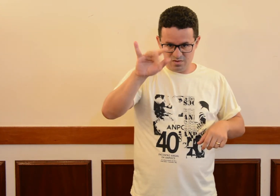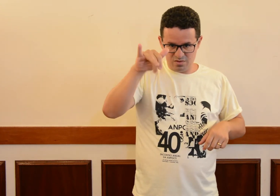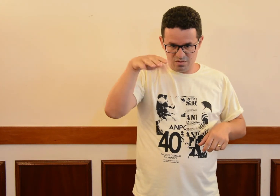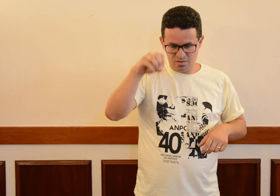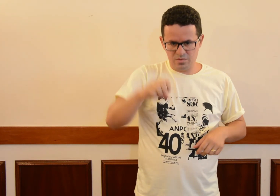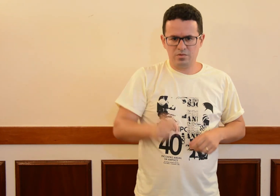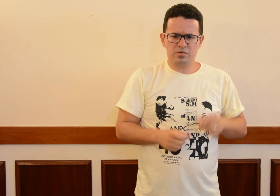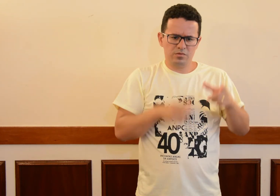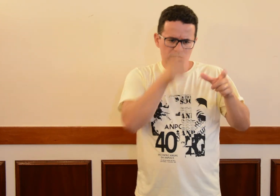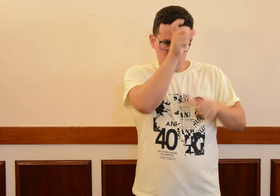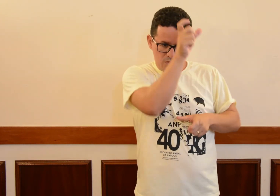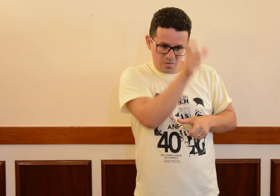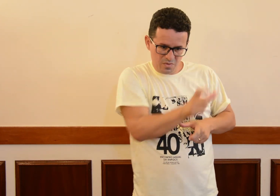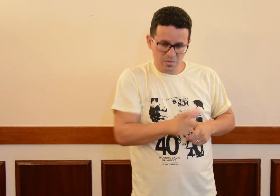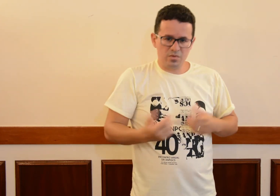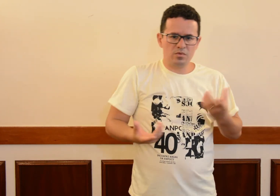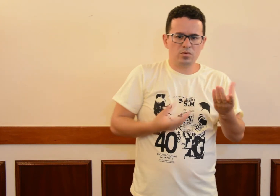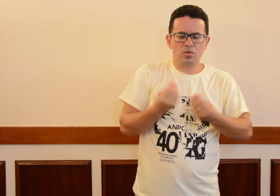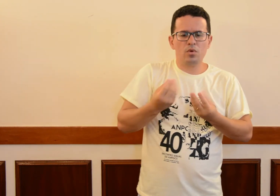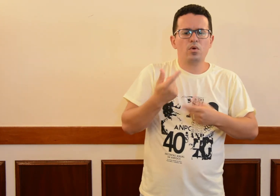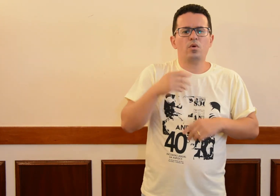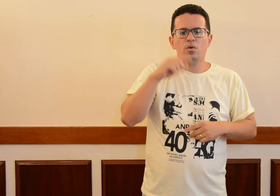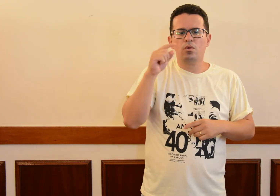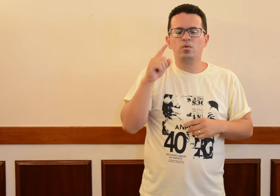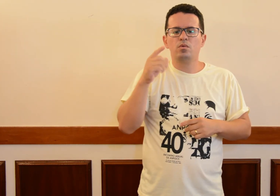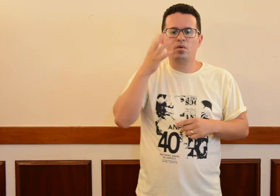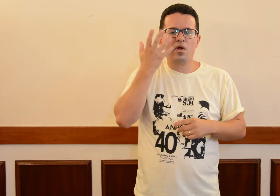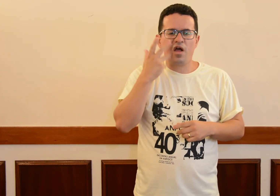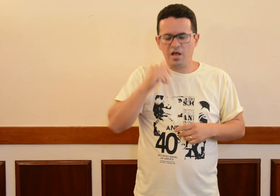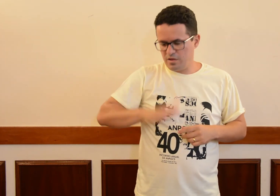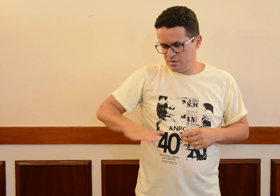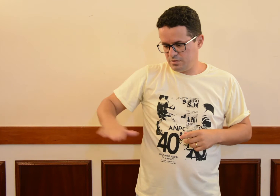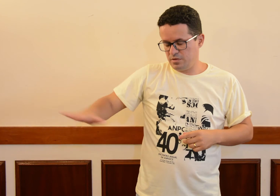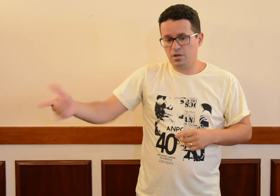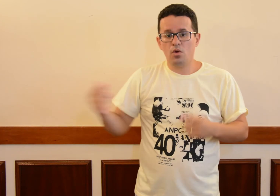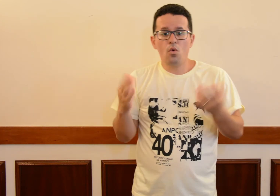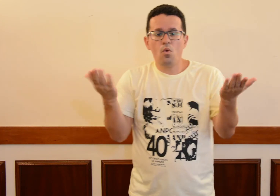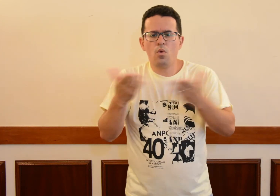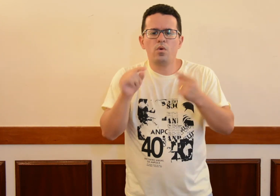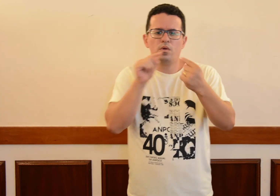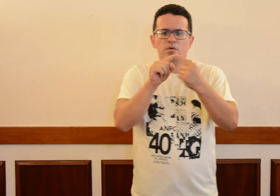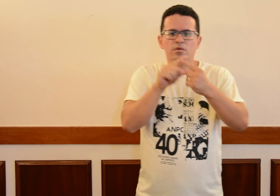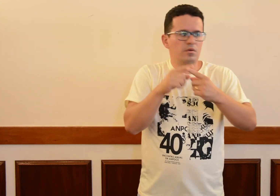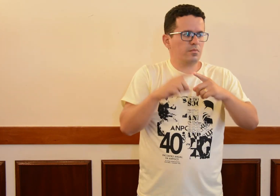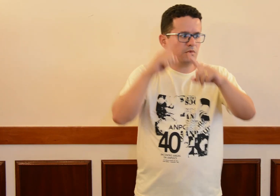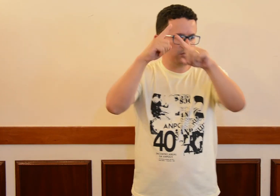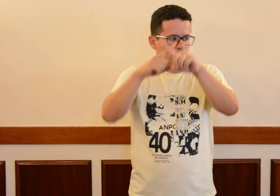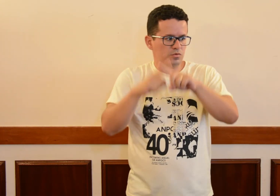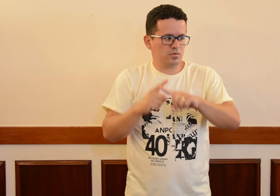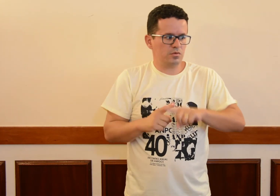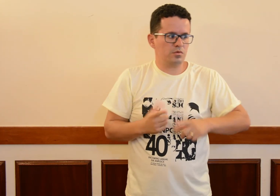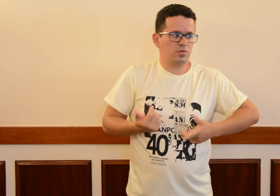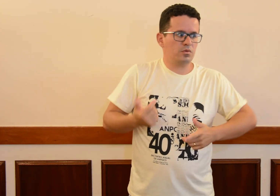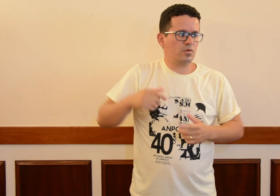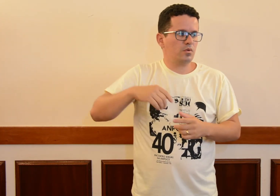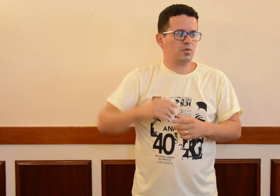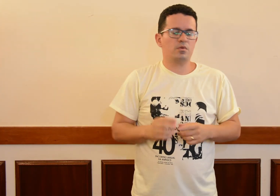desordem psiquiátrica da infância, hoje é objeto de disputas entre os que o entendem como uma desordem do desenvolvimento,